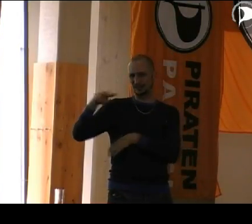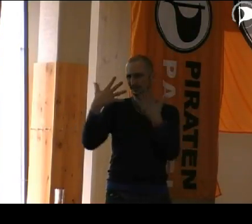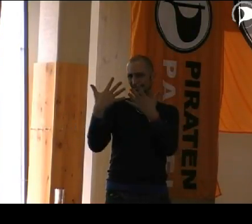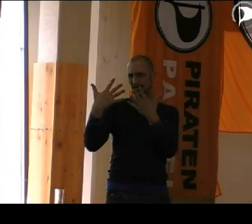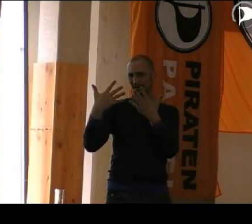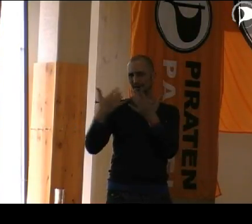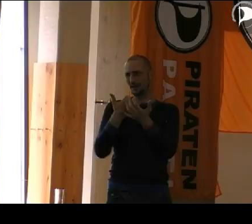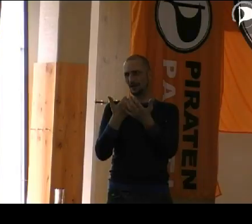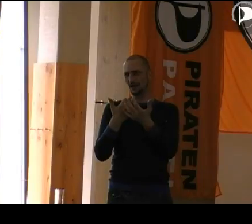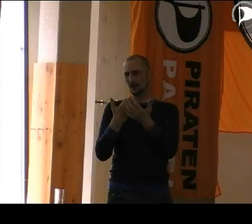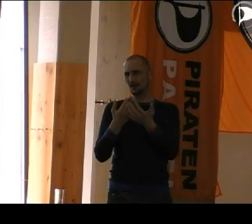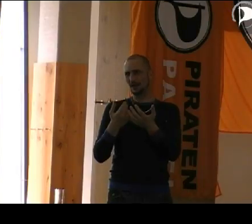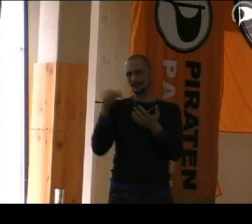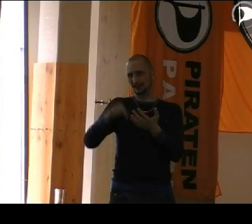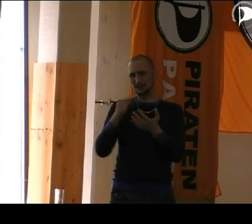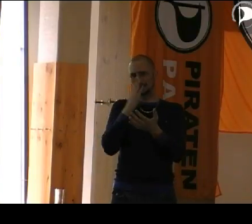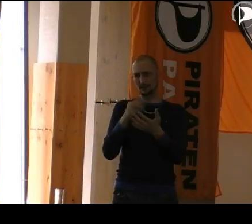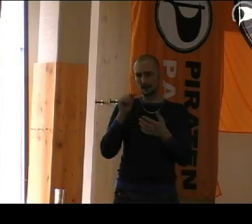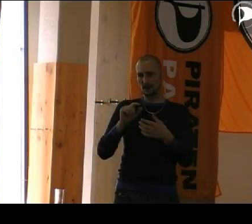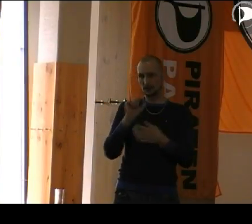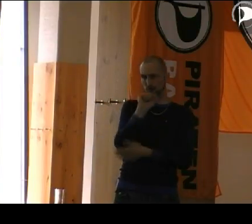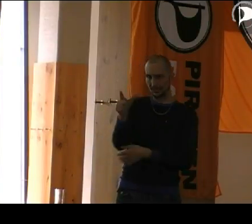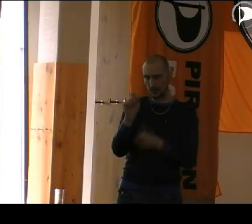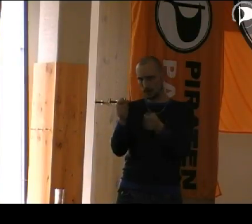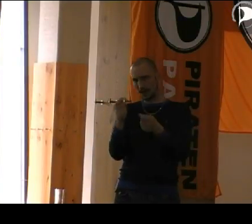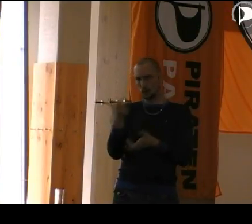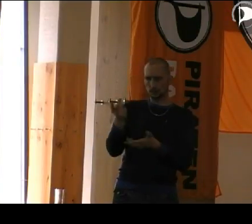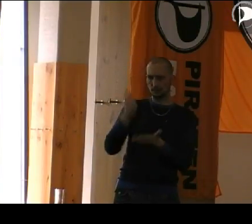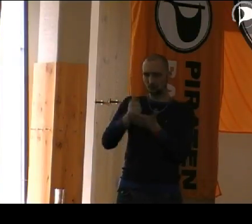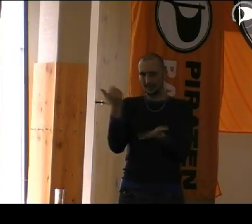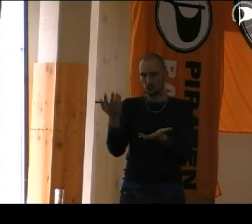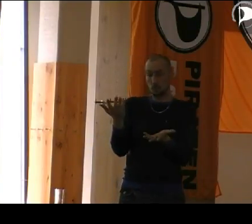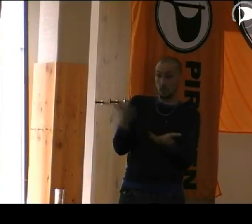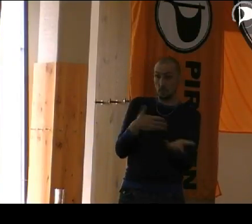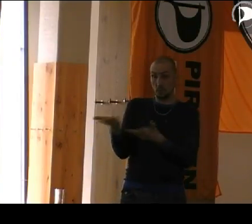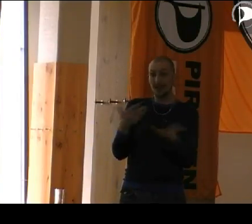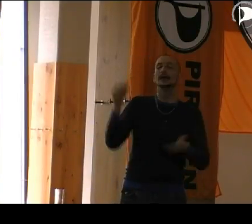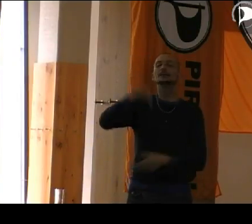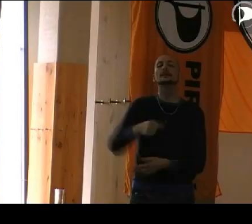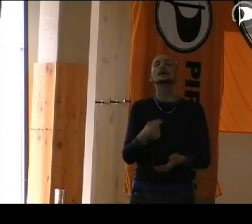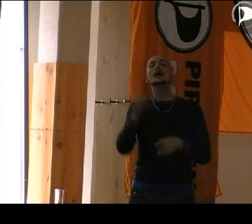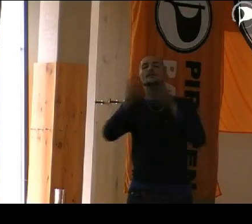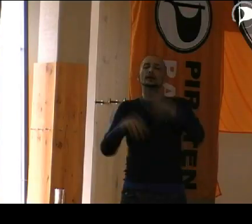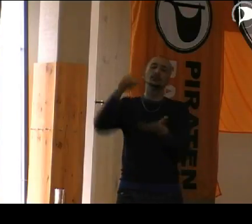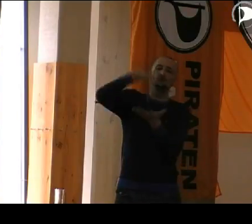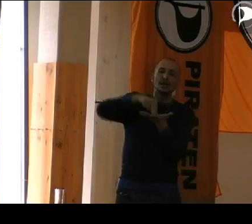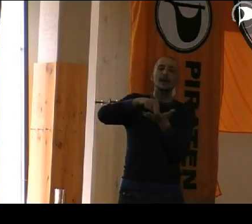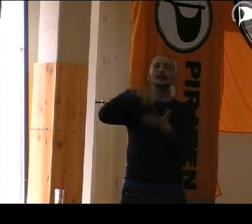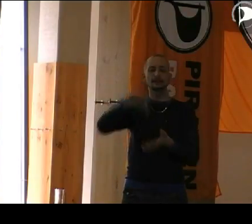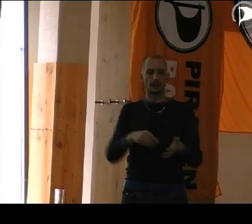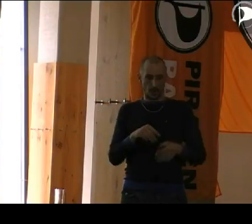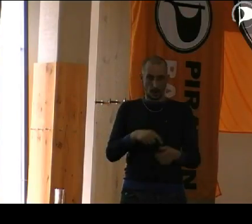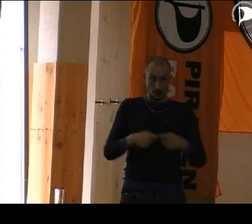absenkung des antrages oder steht ihr seid da habe ich versucht mich an verschiedenen stellen im bund und auch im land natürlich